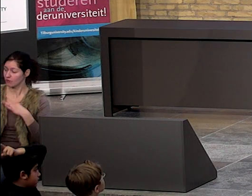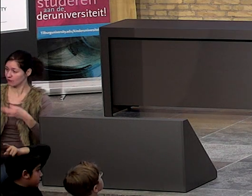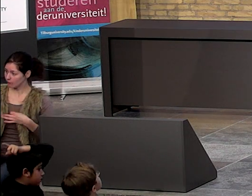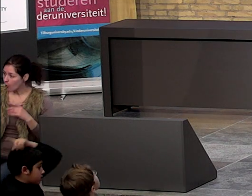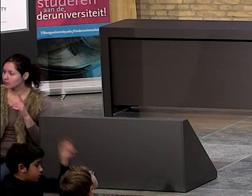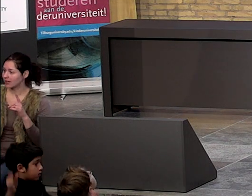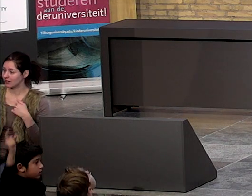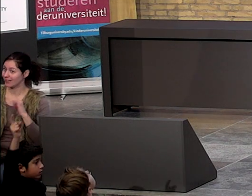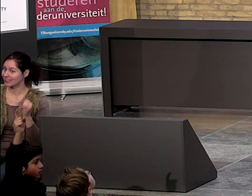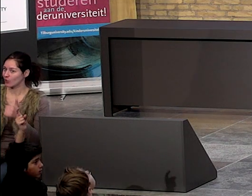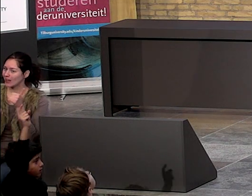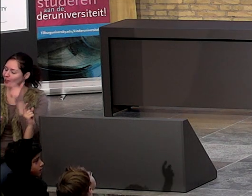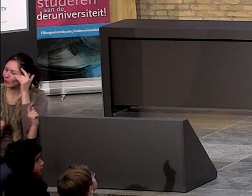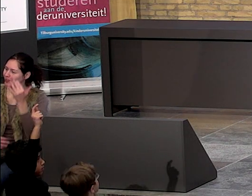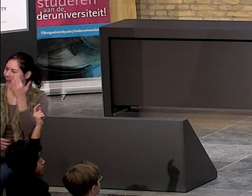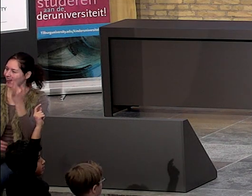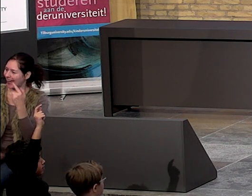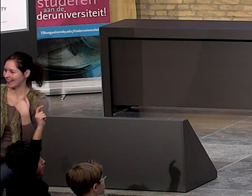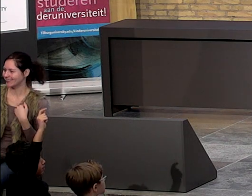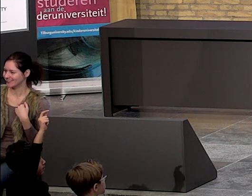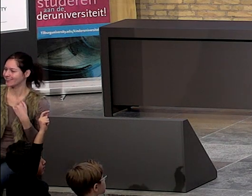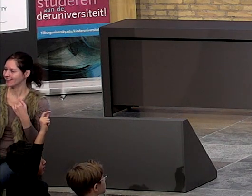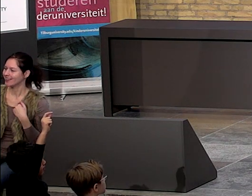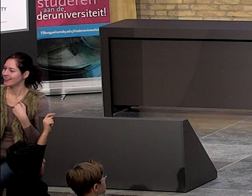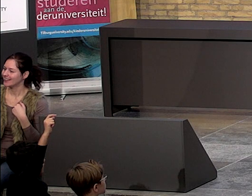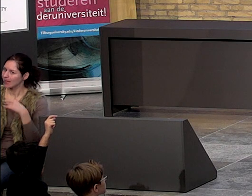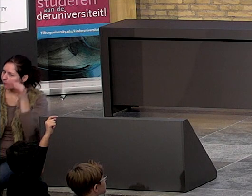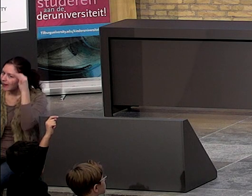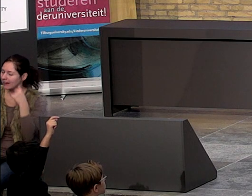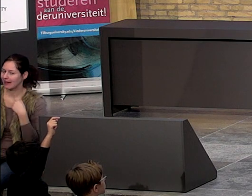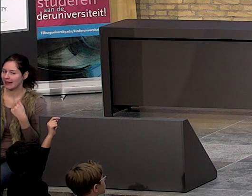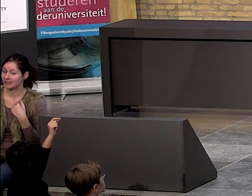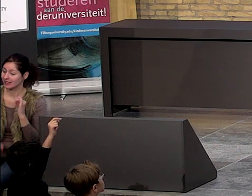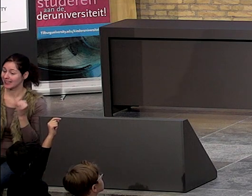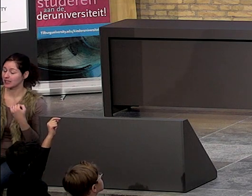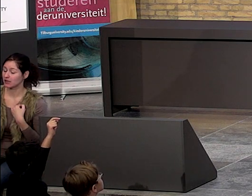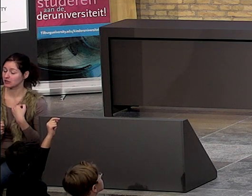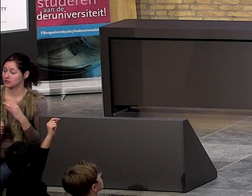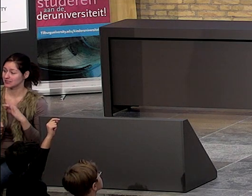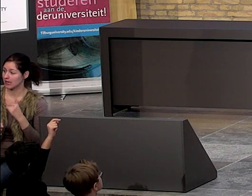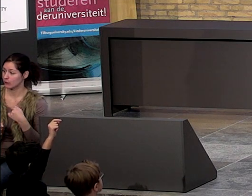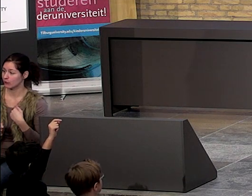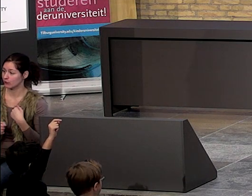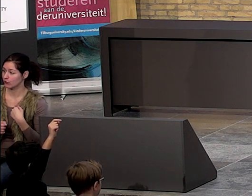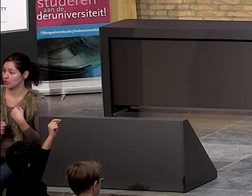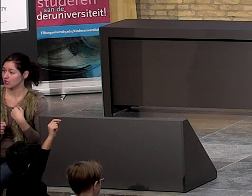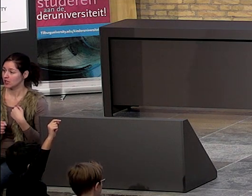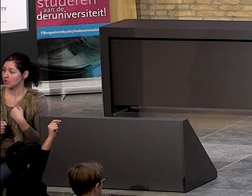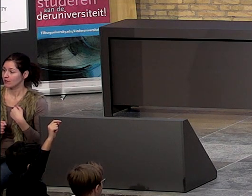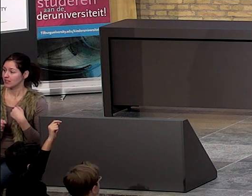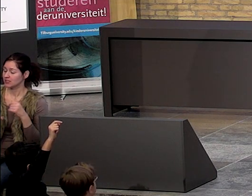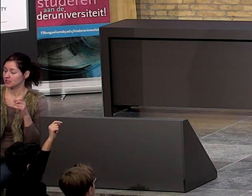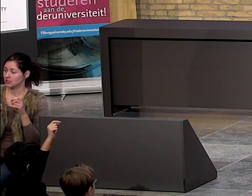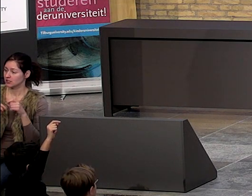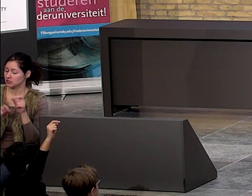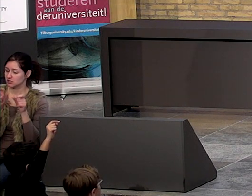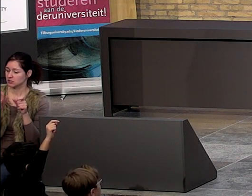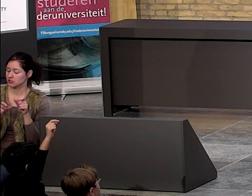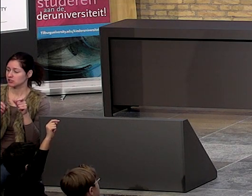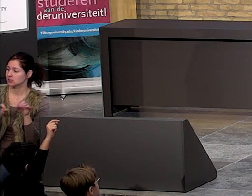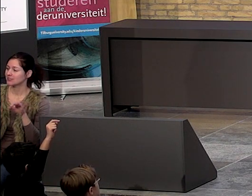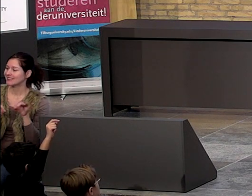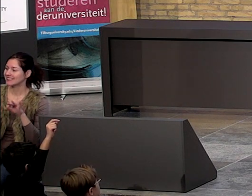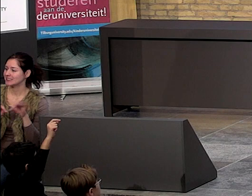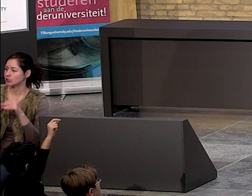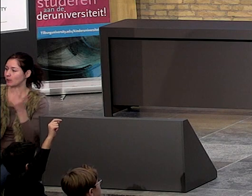is dat ik wel goed kan rekenen. Ik heb het wel geleerd, ik kan nog met de hand een statistische berekening doen. En dat kunnen jonge studenten tegenwoordig niet zo makkelijk